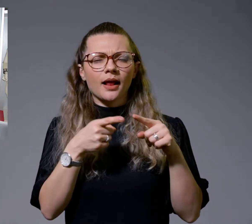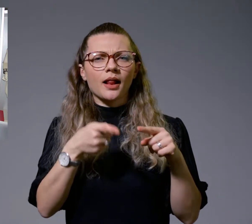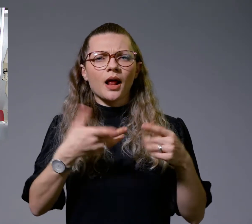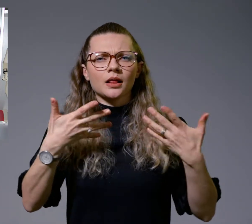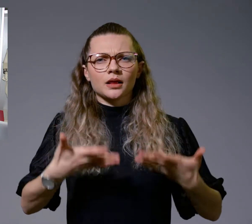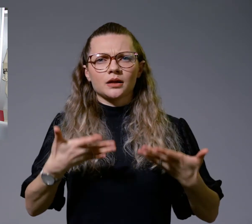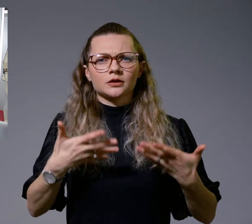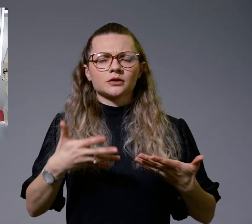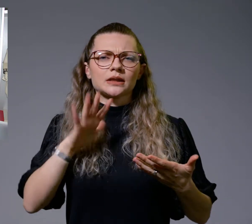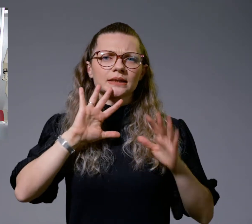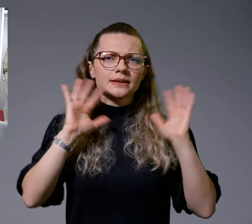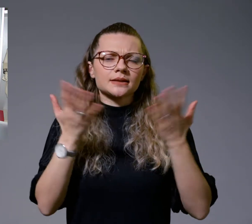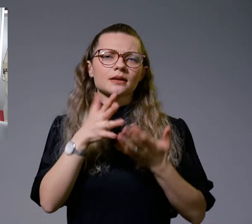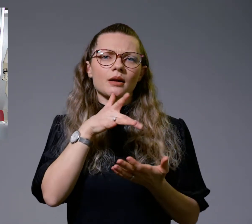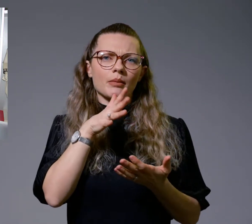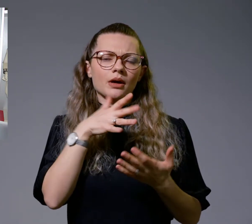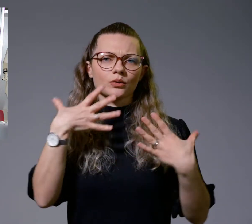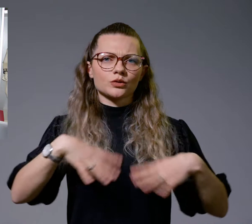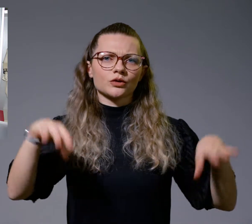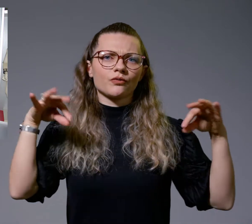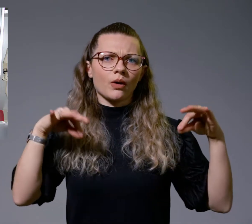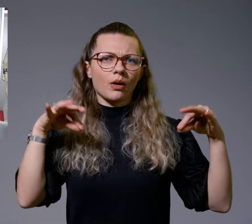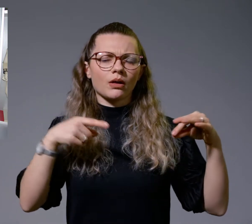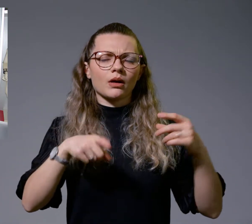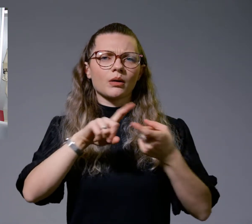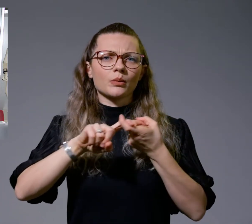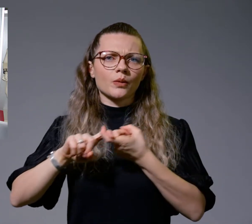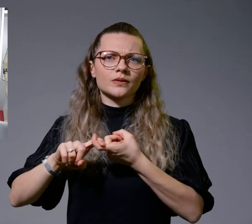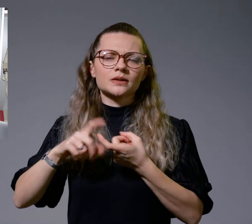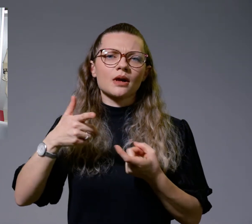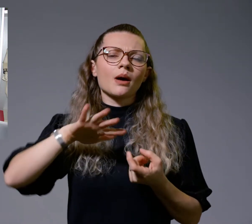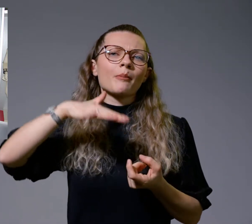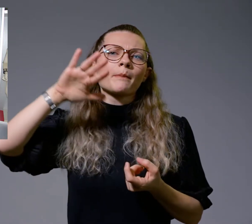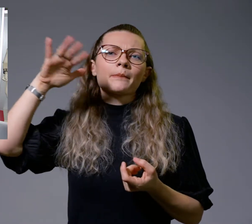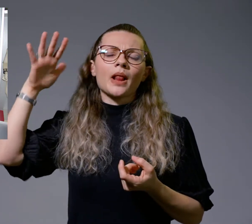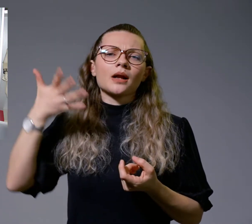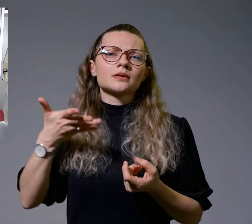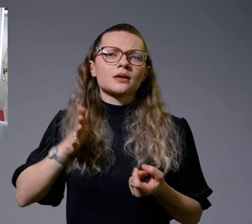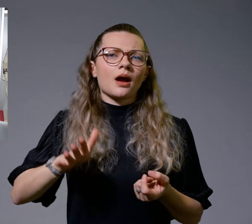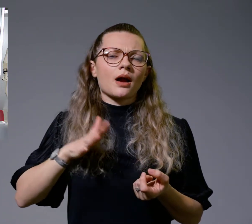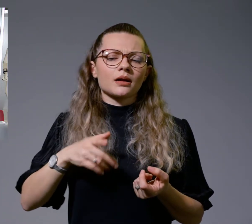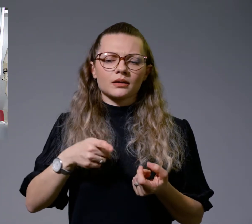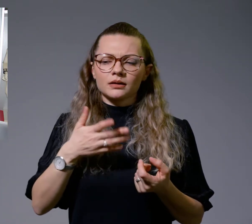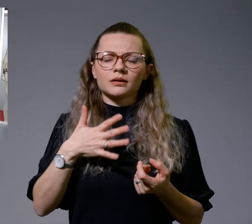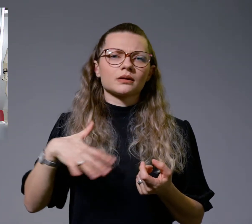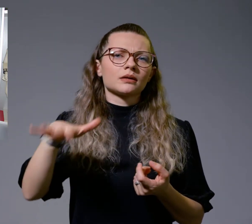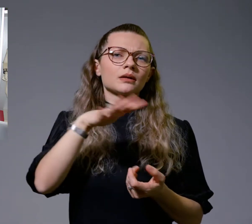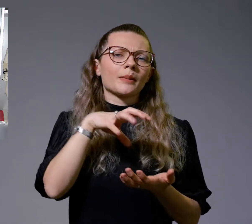сите македонски носии, што е поврзано со планинскиот карактер на областа. Богато